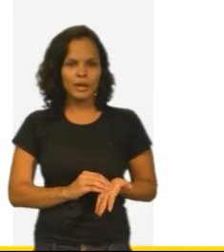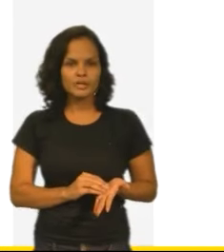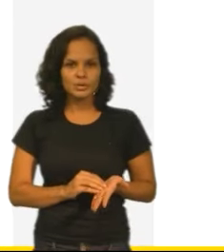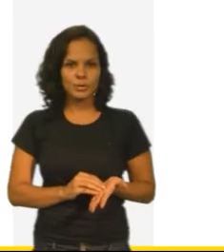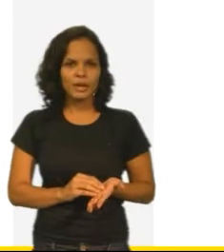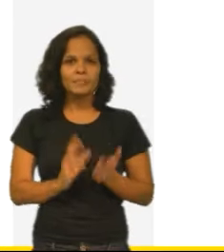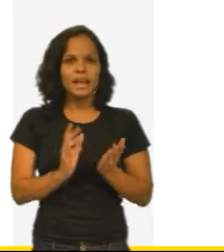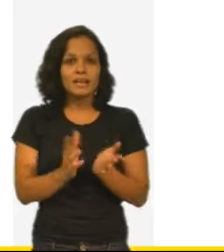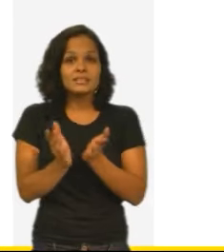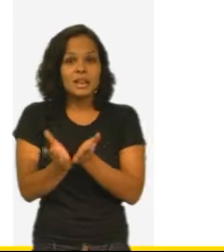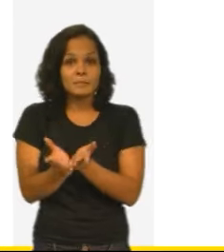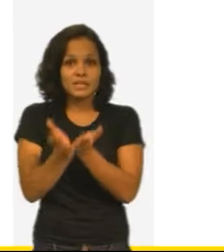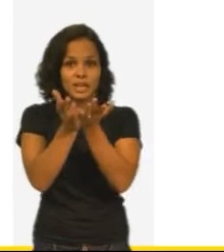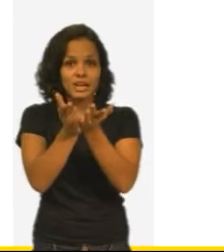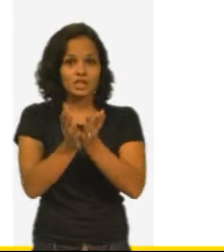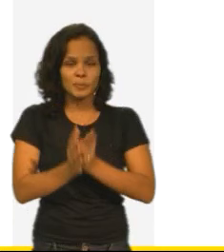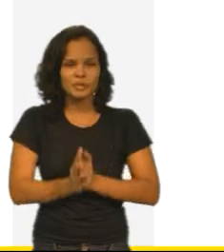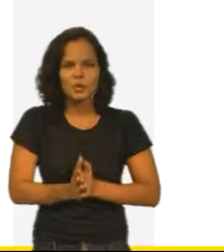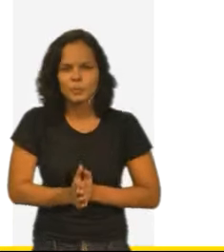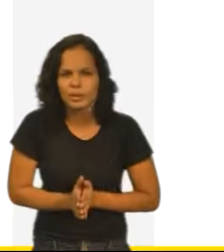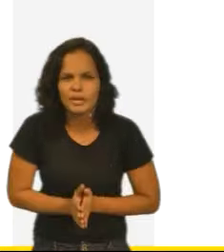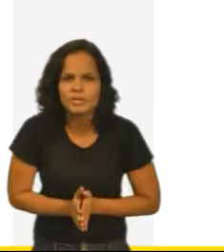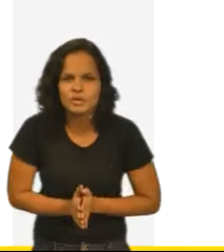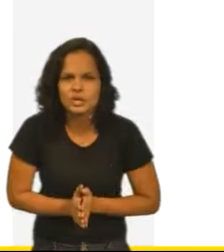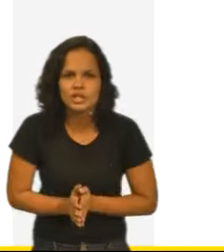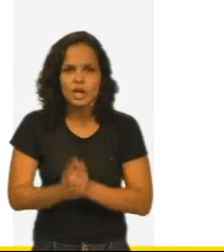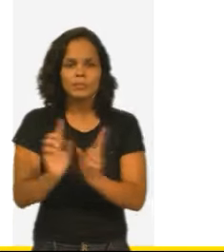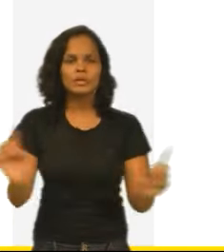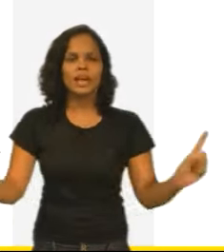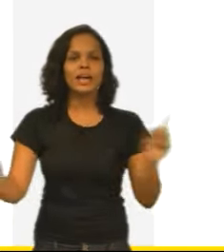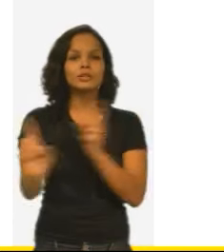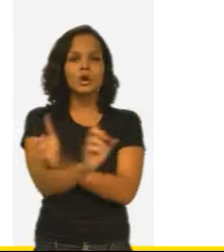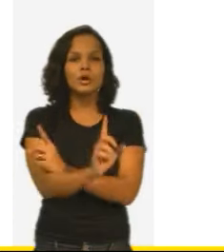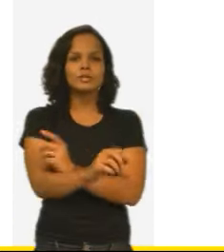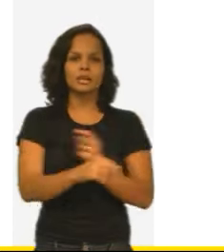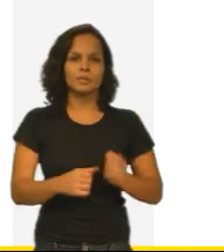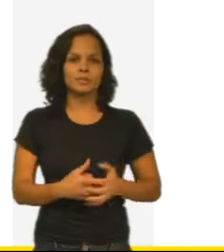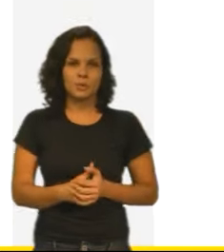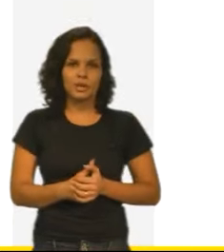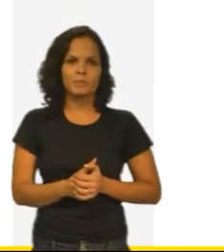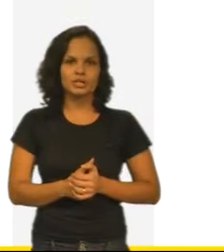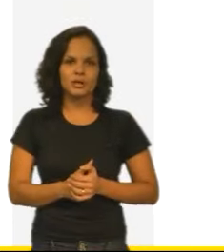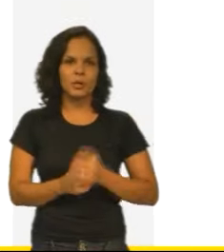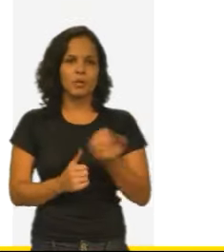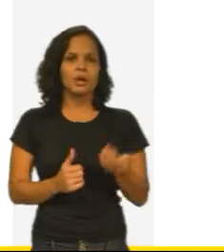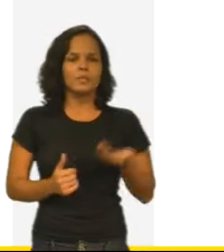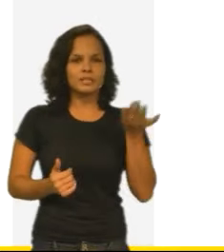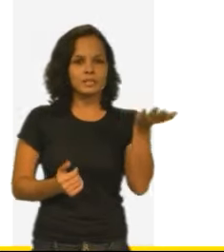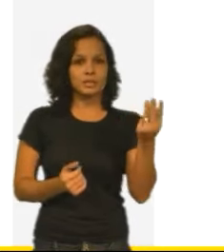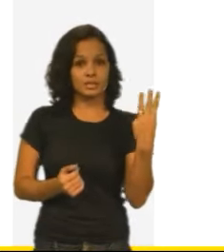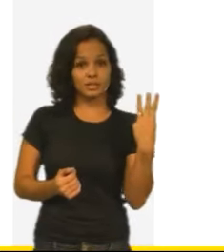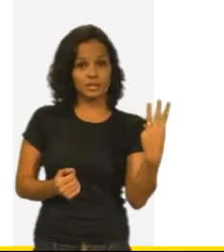fácil, não é? A sílabe aí, ela é de pessoa, por quê mesmo, gente? Porque há troca na pessoa gramatical. Brasileiros é